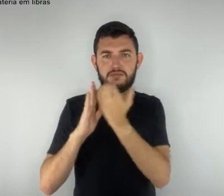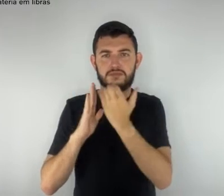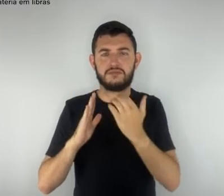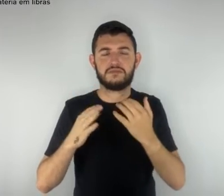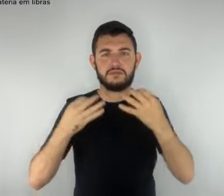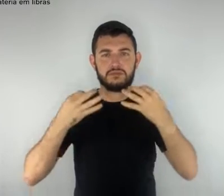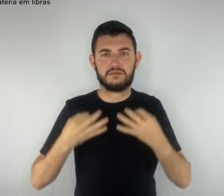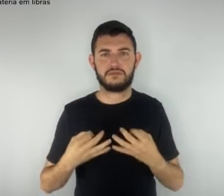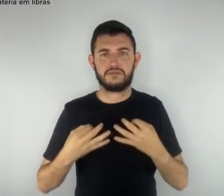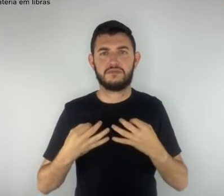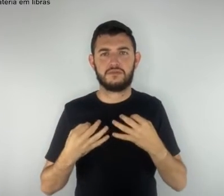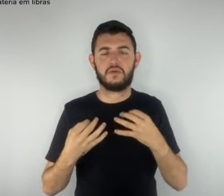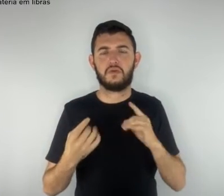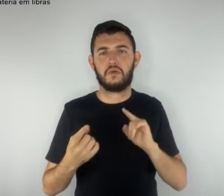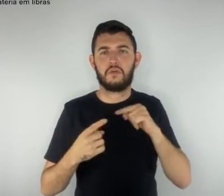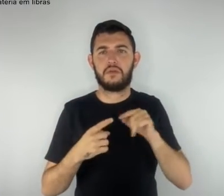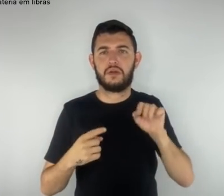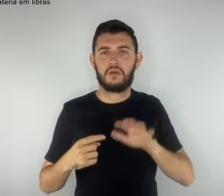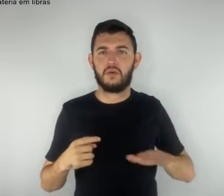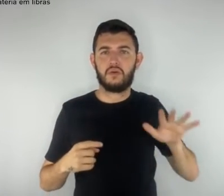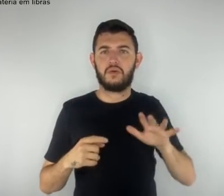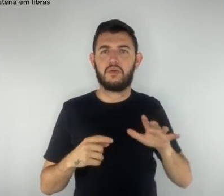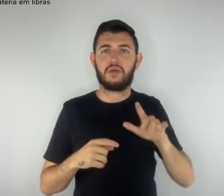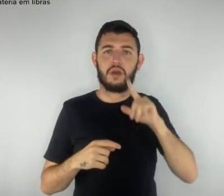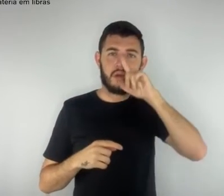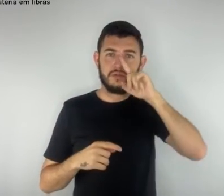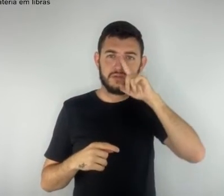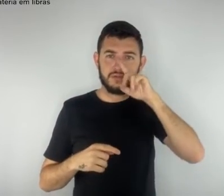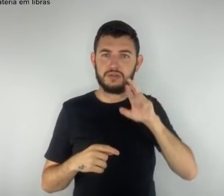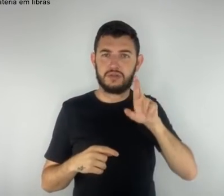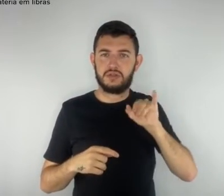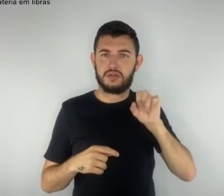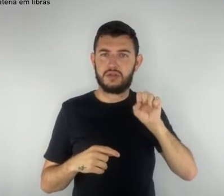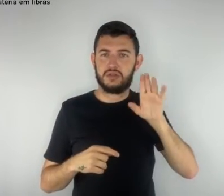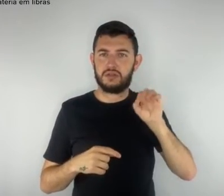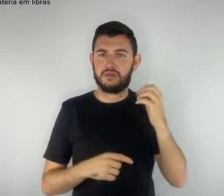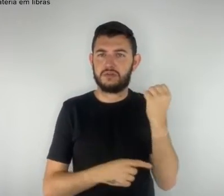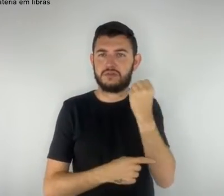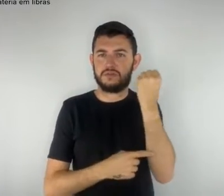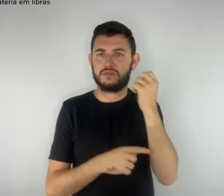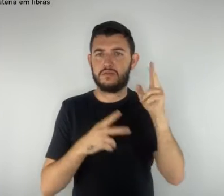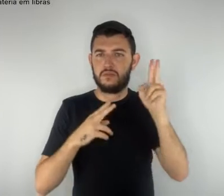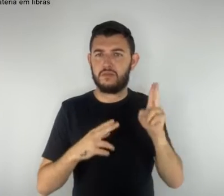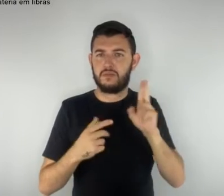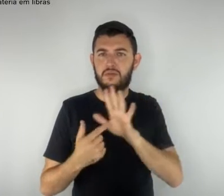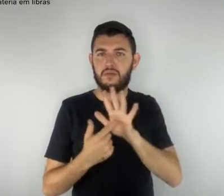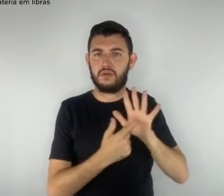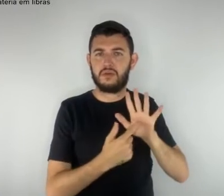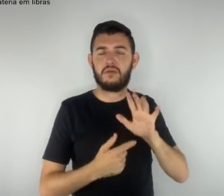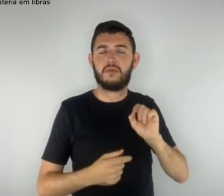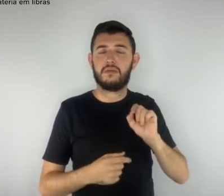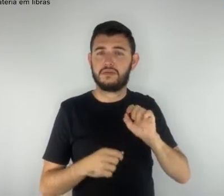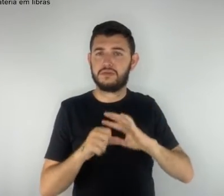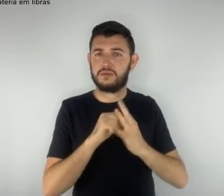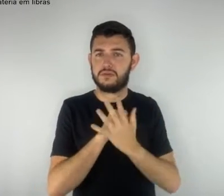risco, conforme apontam os últimos números da pandemia na capital federal. Uma